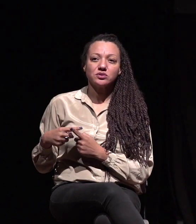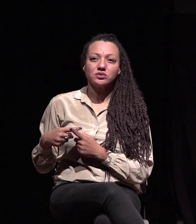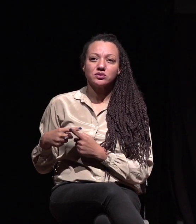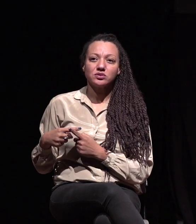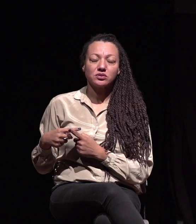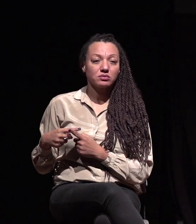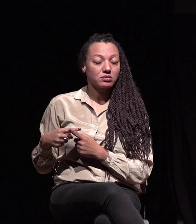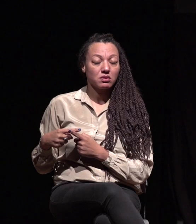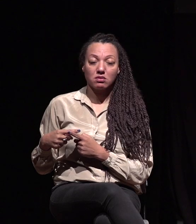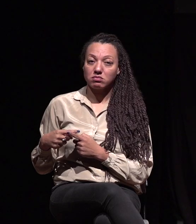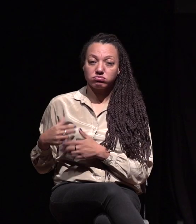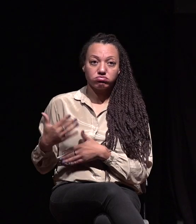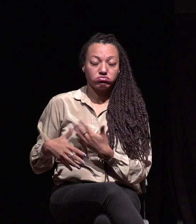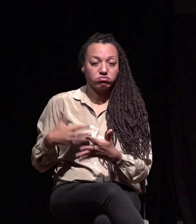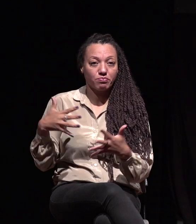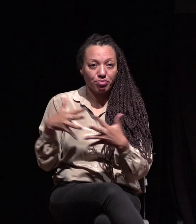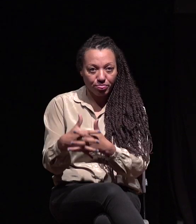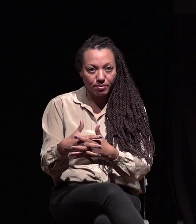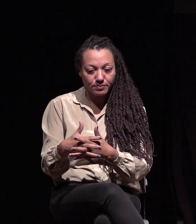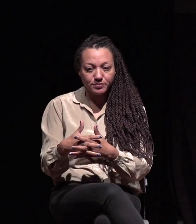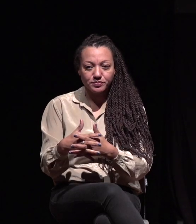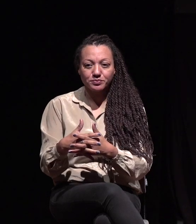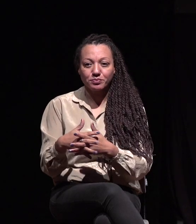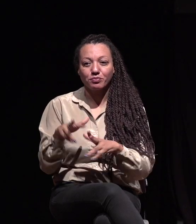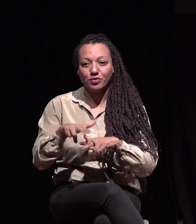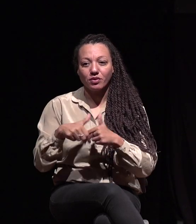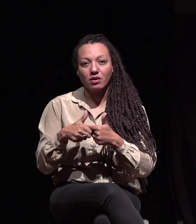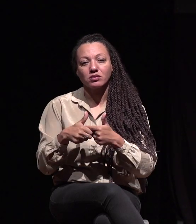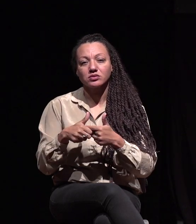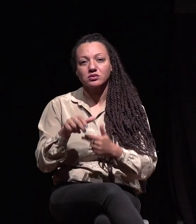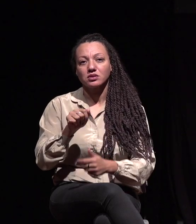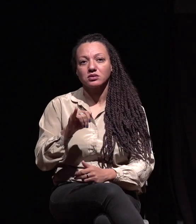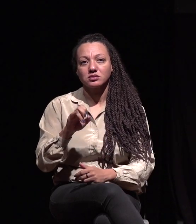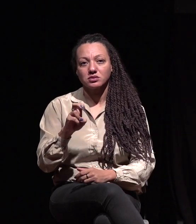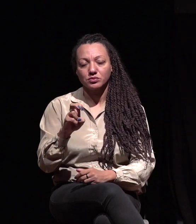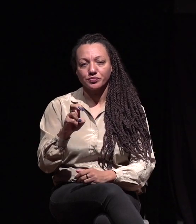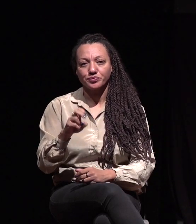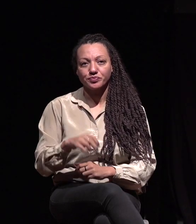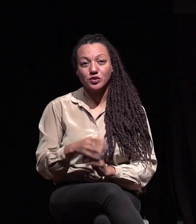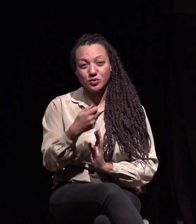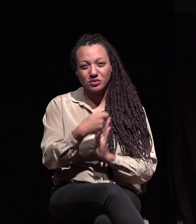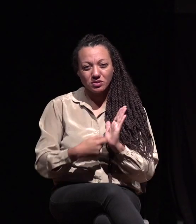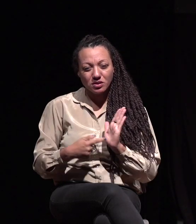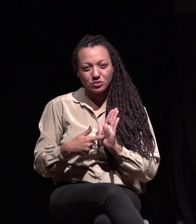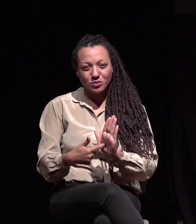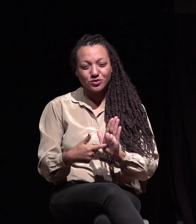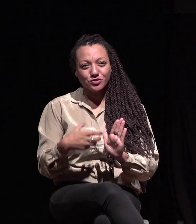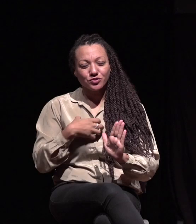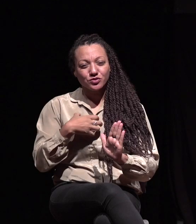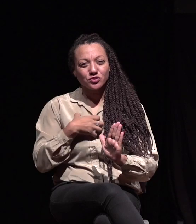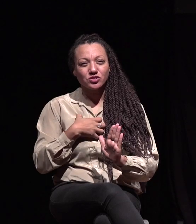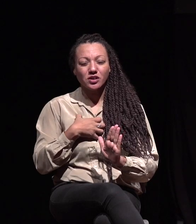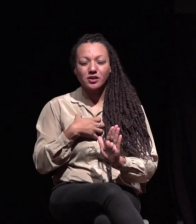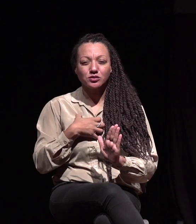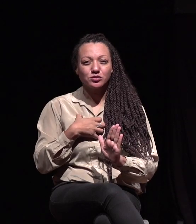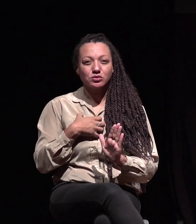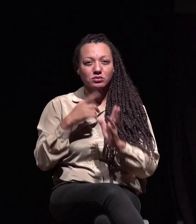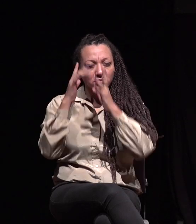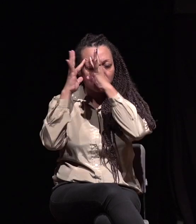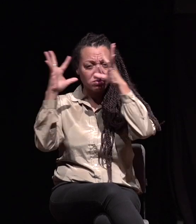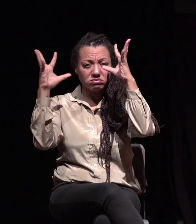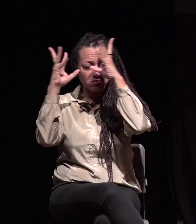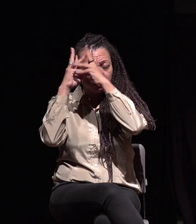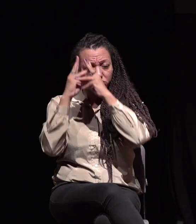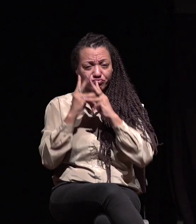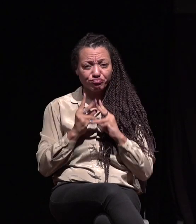um lapso, né, com a entrada do AI-5. E ele fala de um romantismo, ele fala de uma desilusão